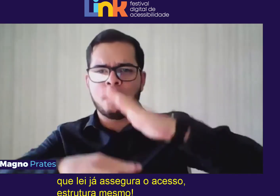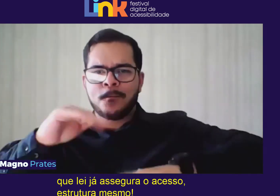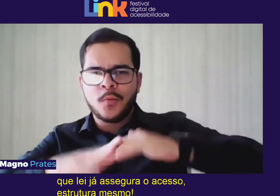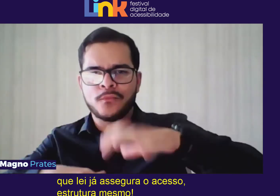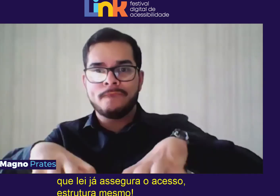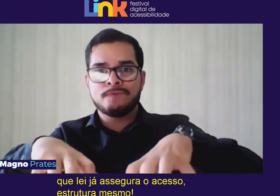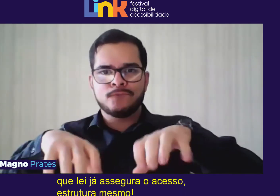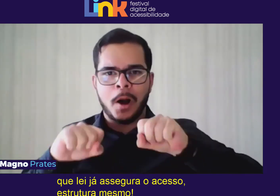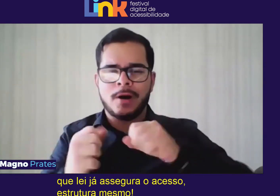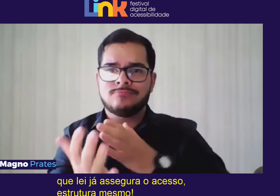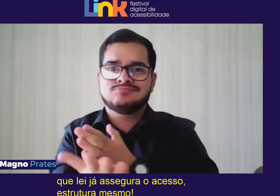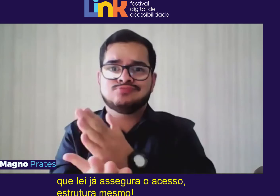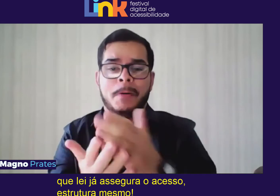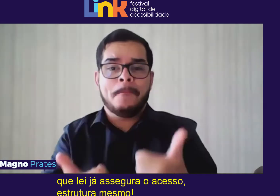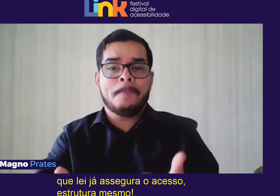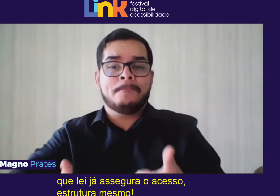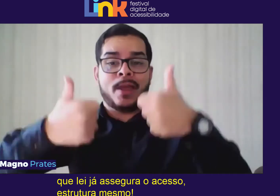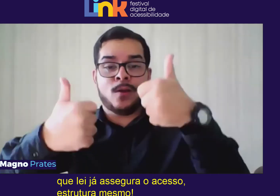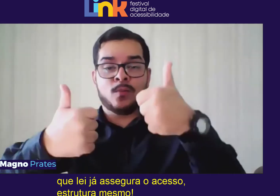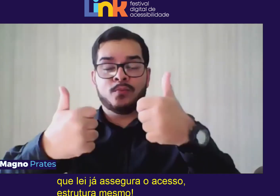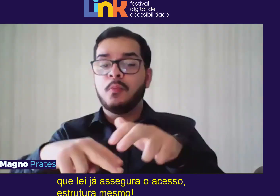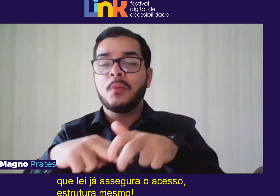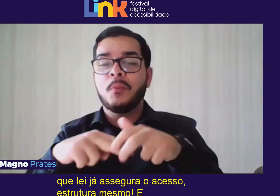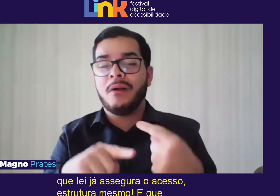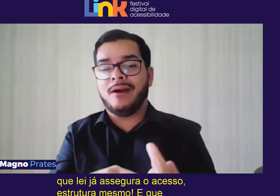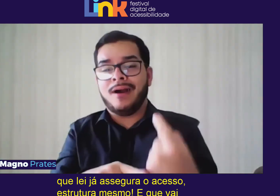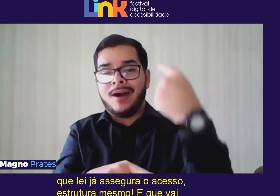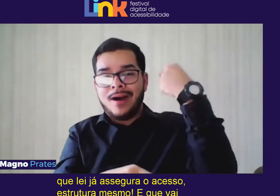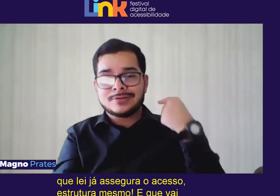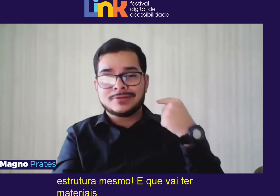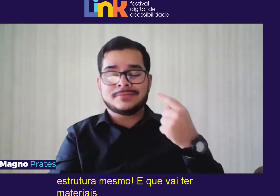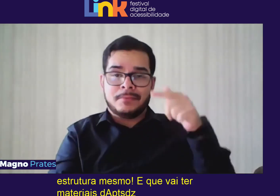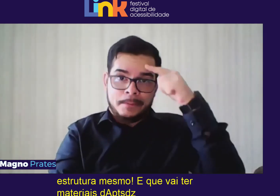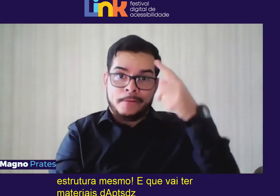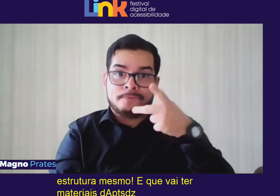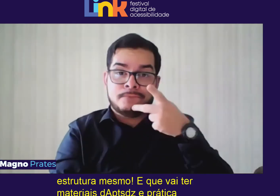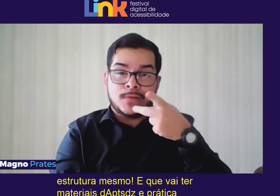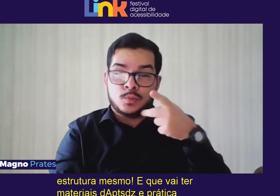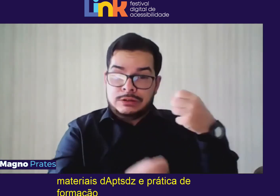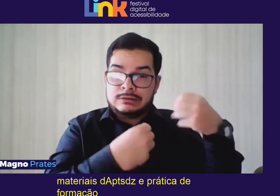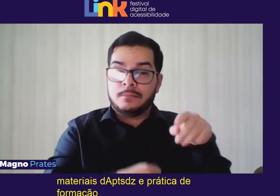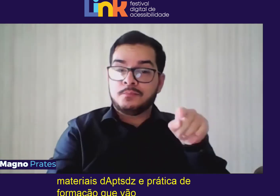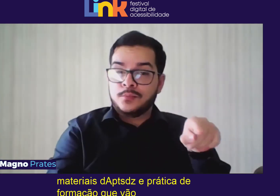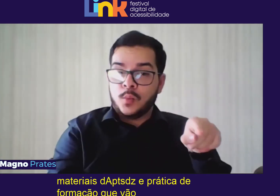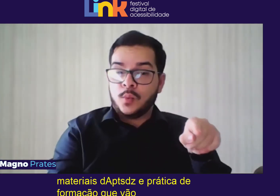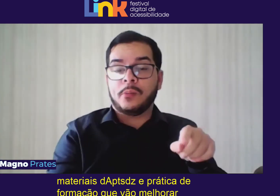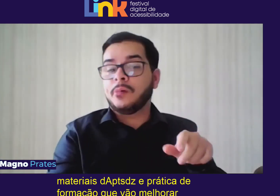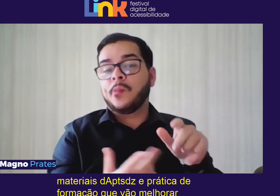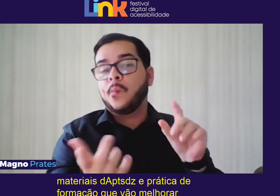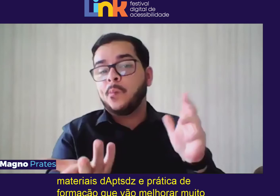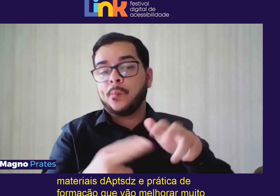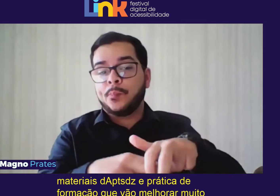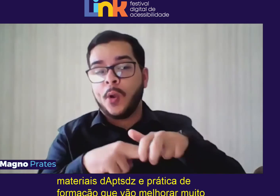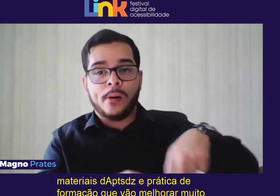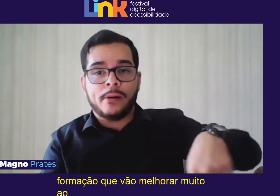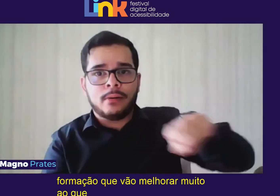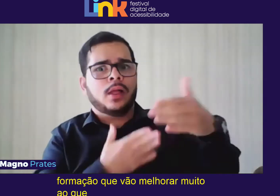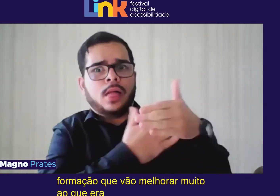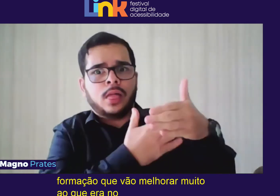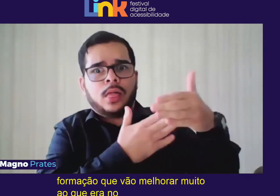adaptados e práticas de formação que vão melhorar muito ao que era no passado. O Gabriel, inclusive, mencionou que antes o ensino era